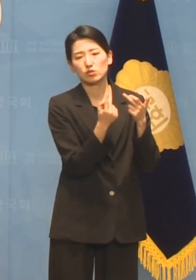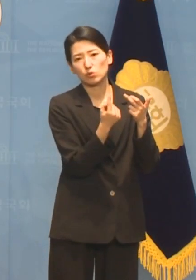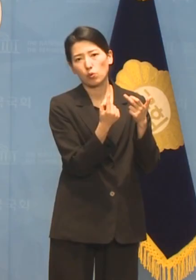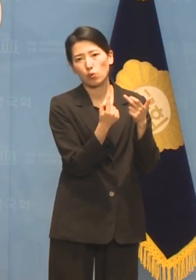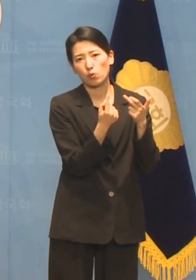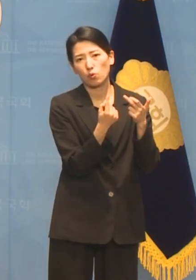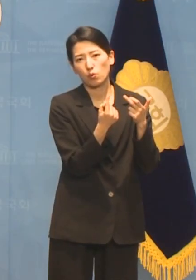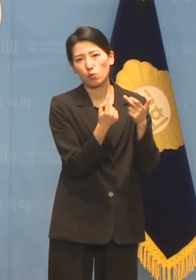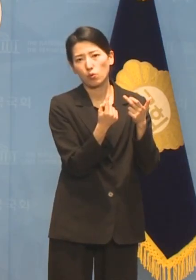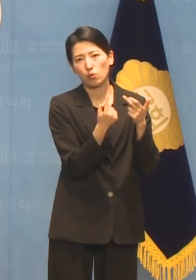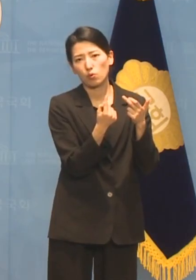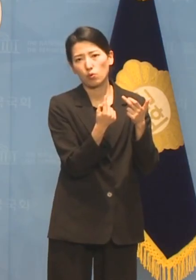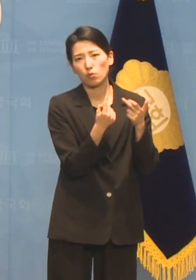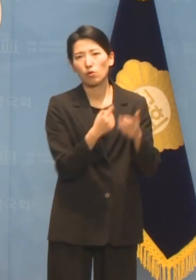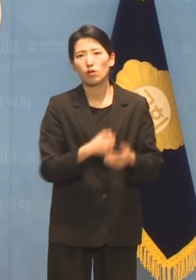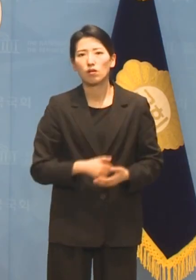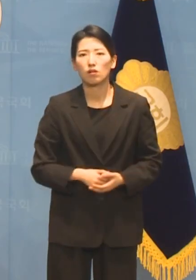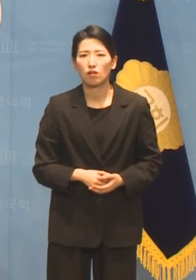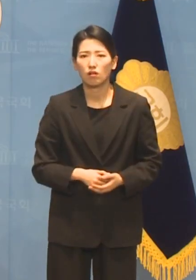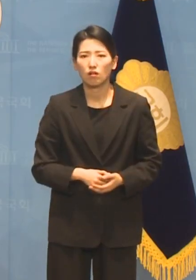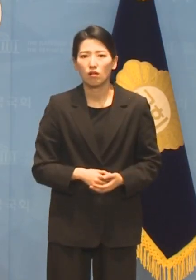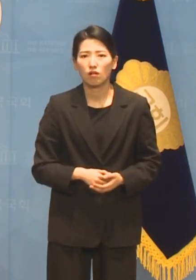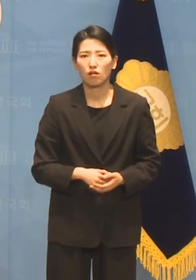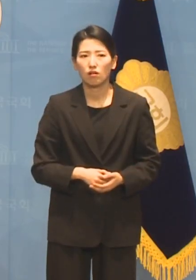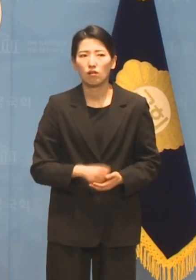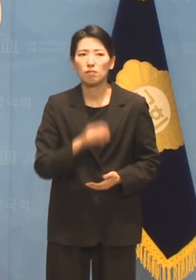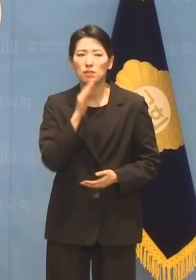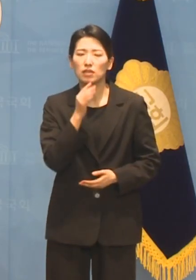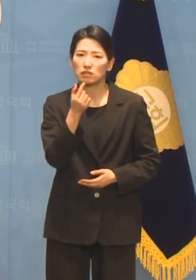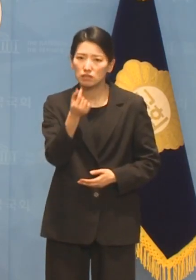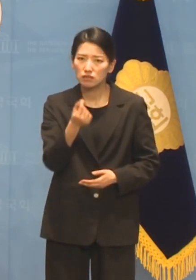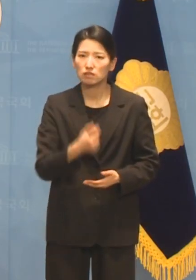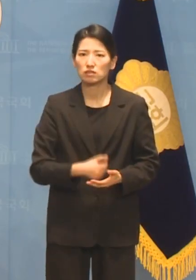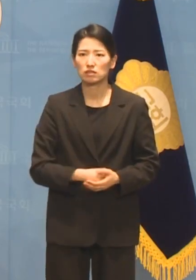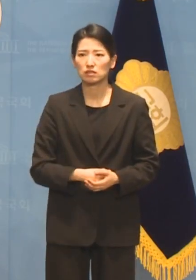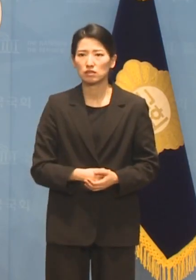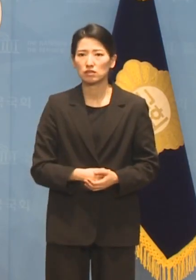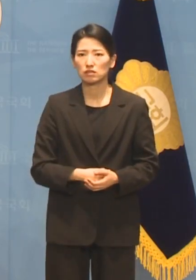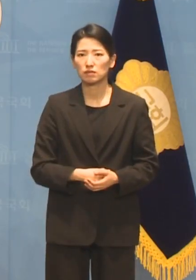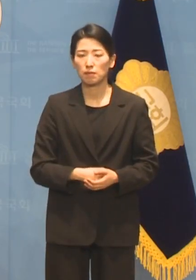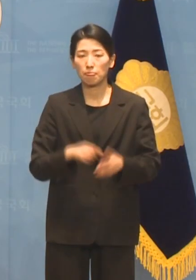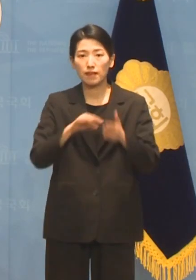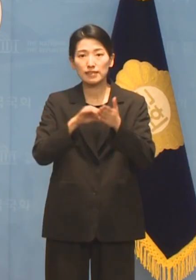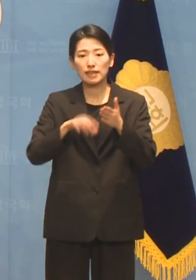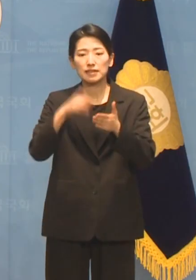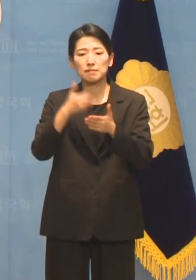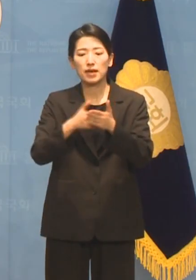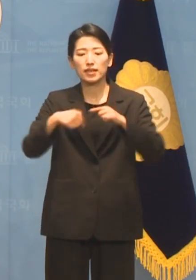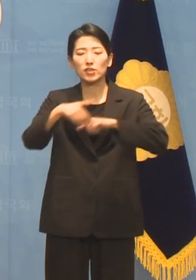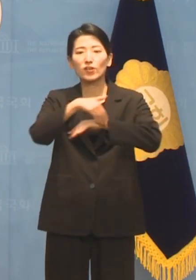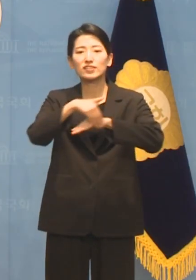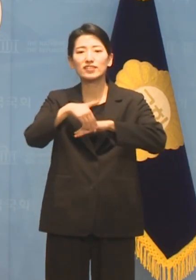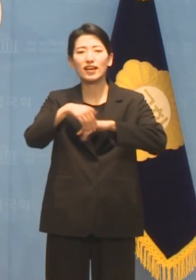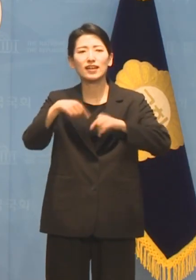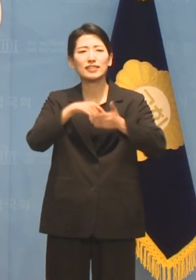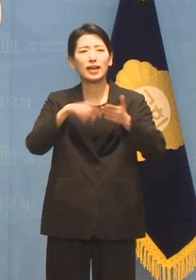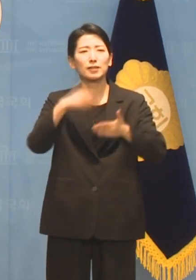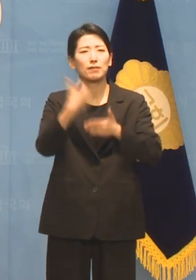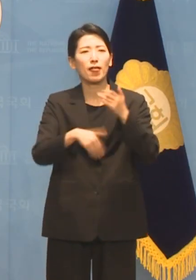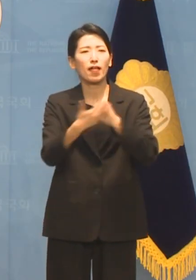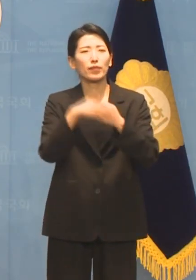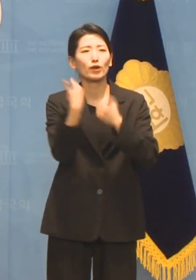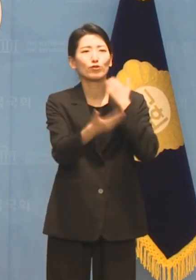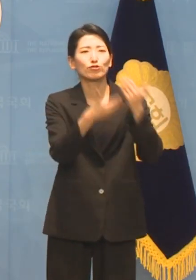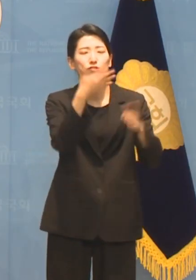9조 원으로 9조 원에 달하는 상황을 고려하면 거듭된 감세 정책에 기반한 세수 전망 실패가 아닐